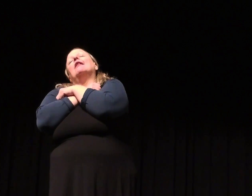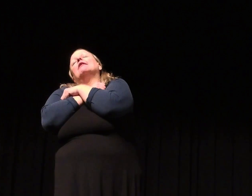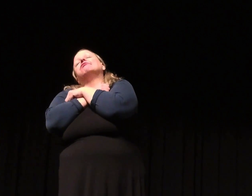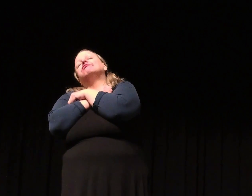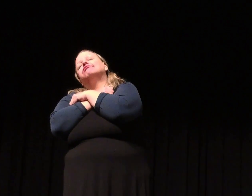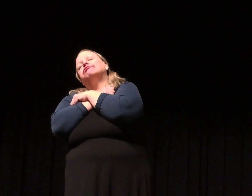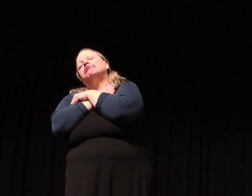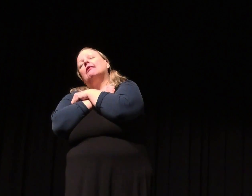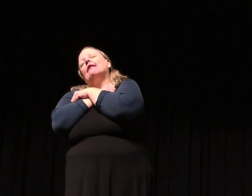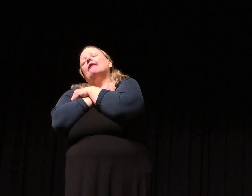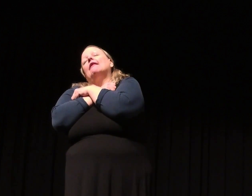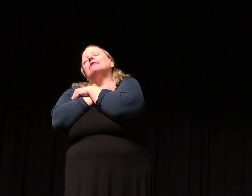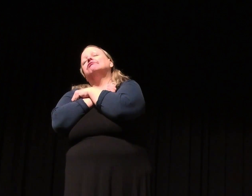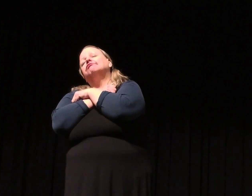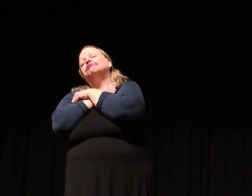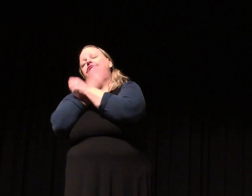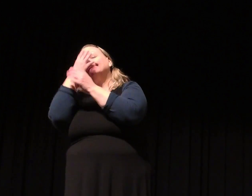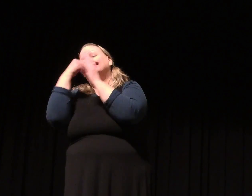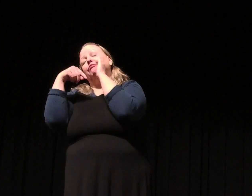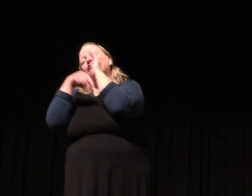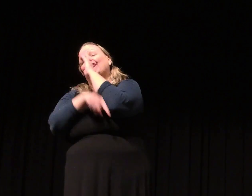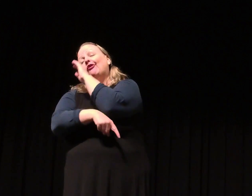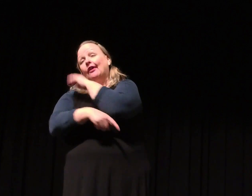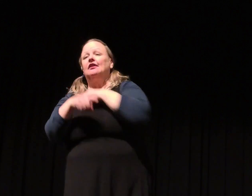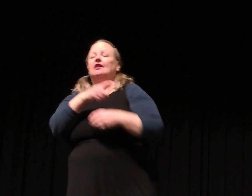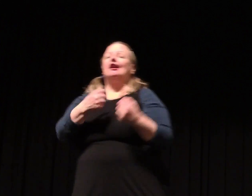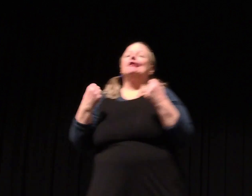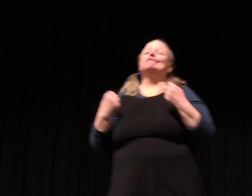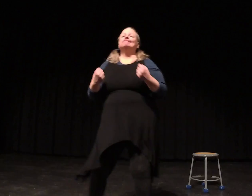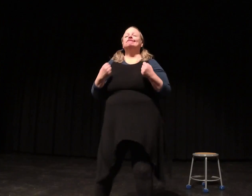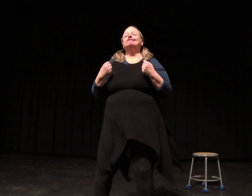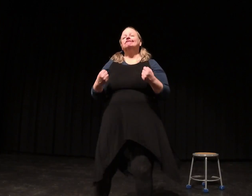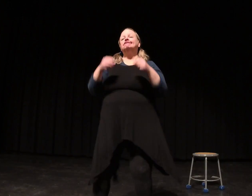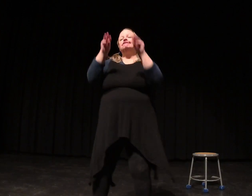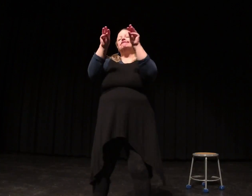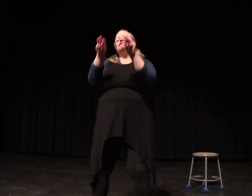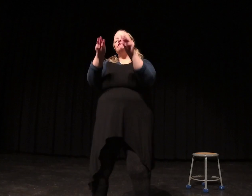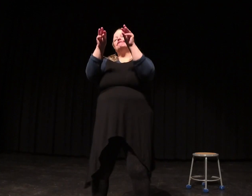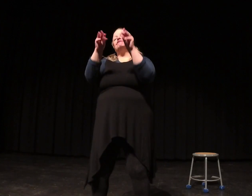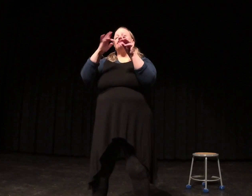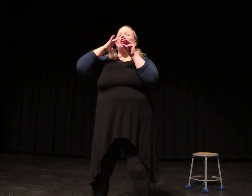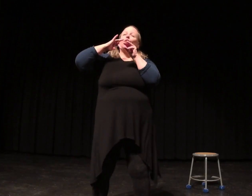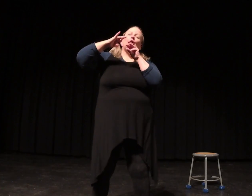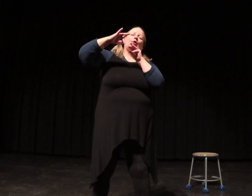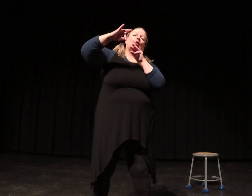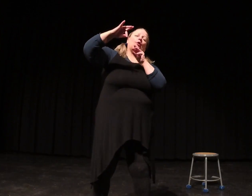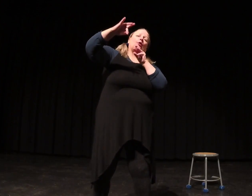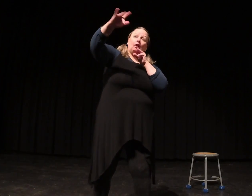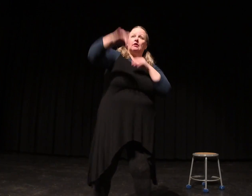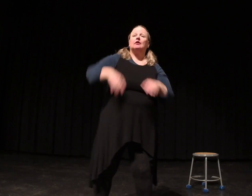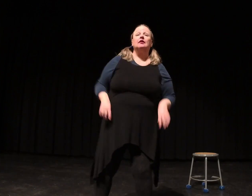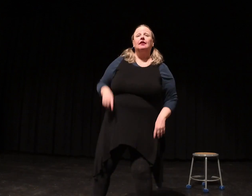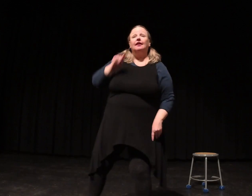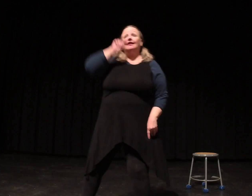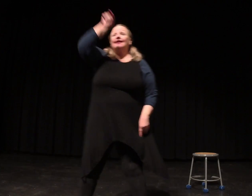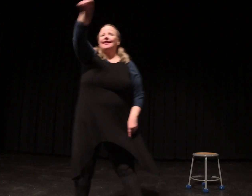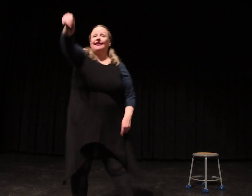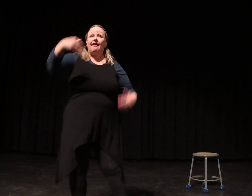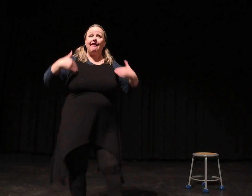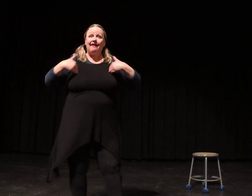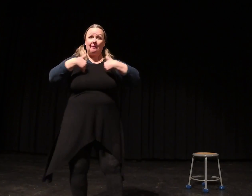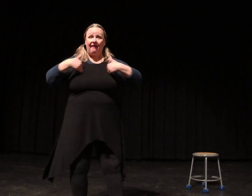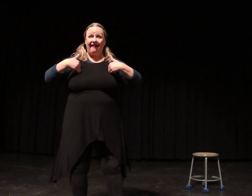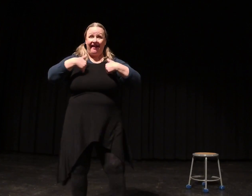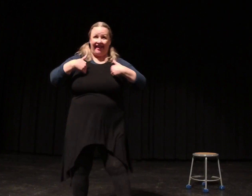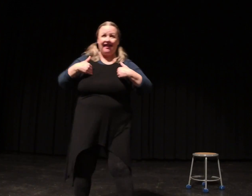belle-sœur dort à côté de moi. Elle dort profondément. Puis, on continue à